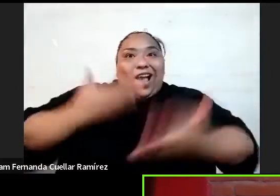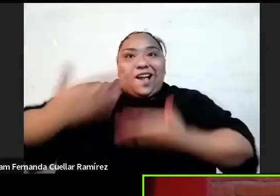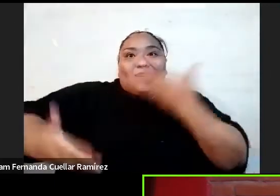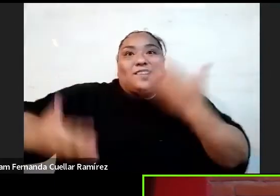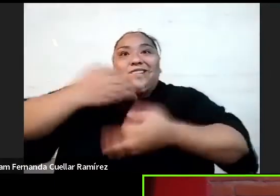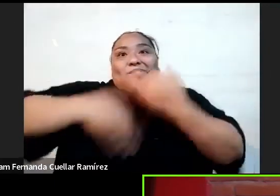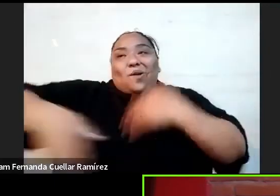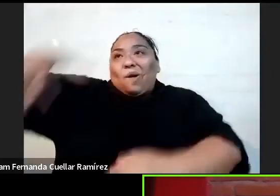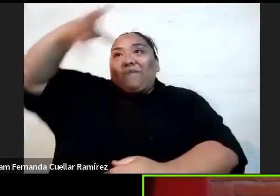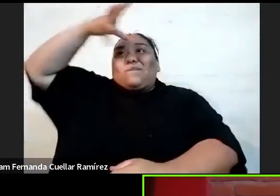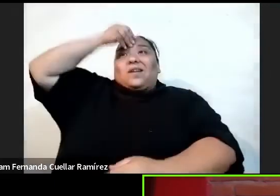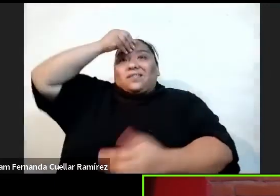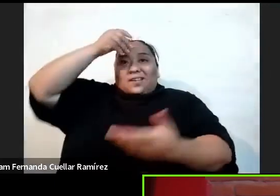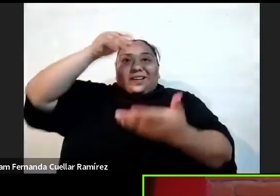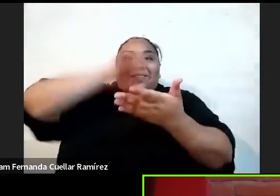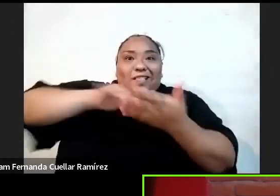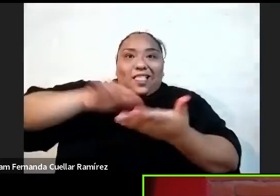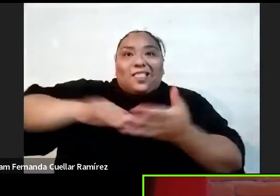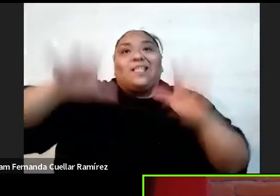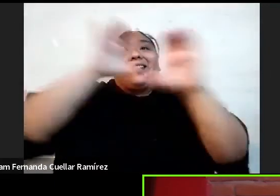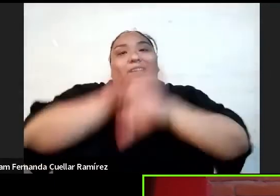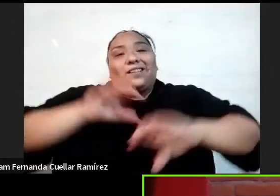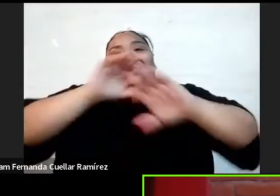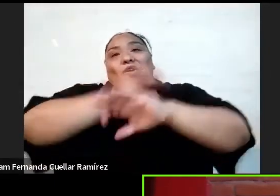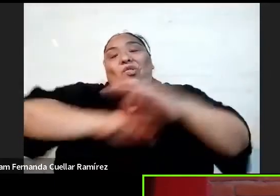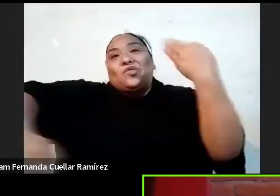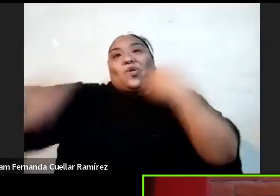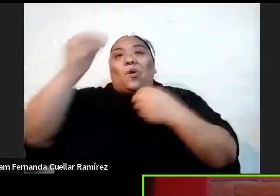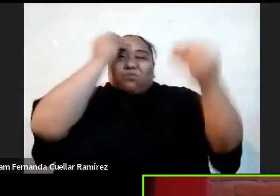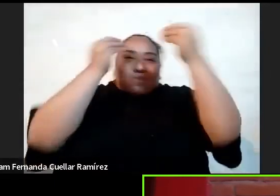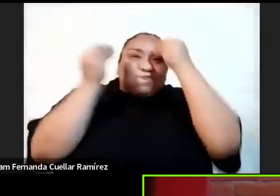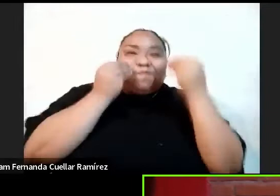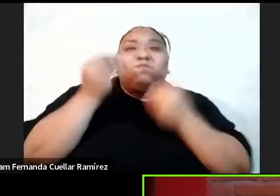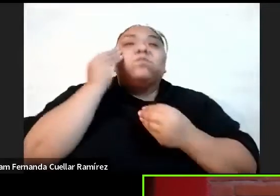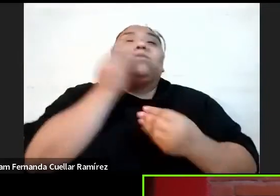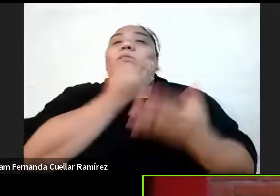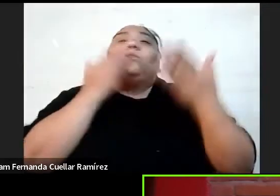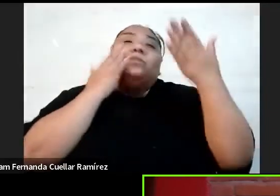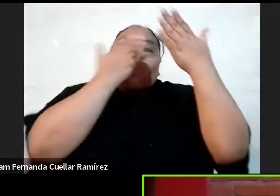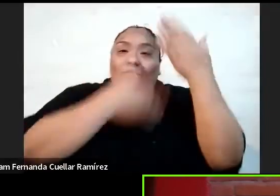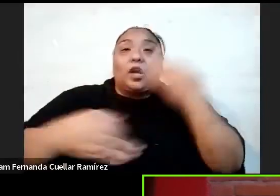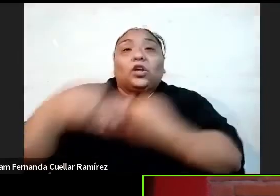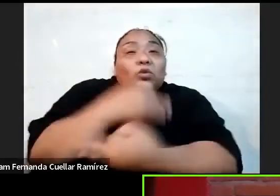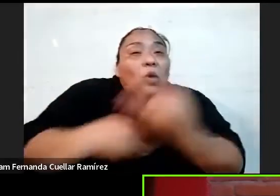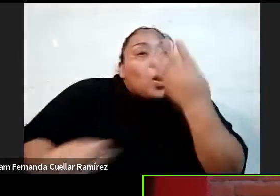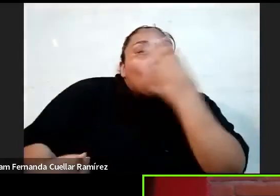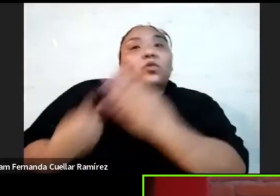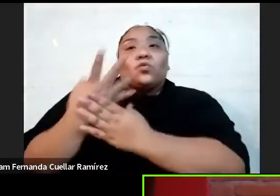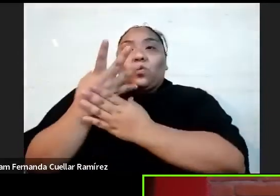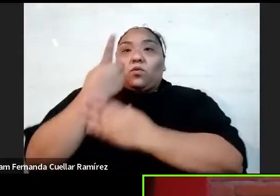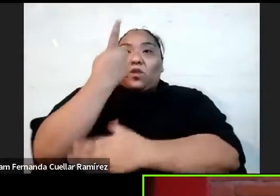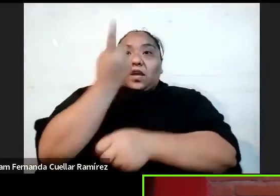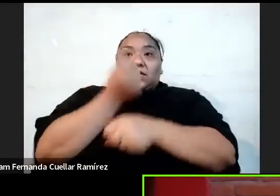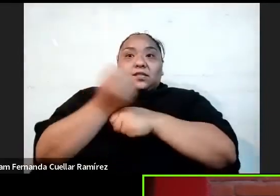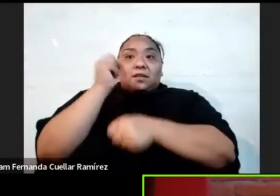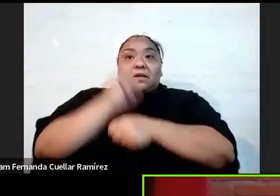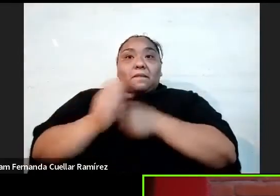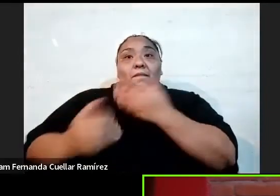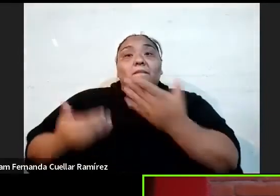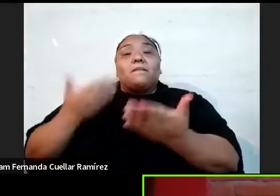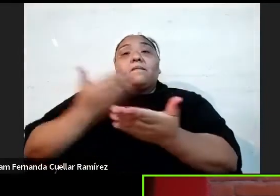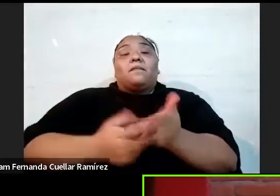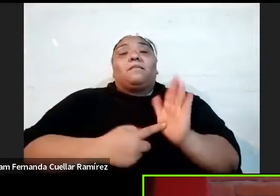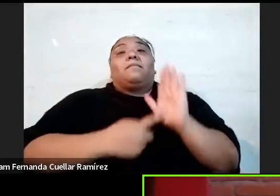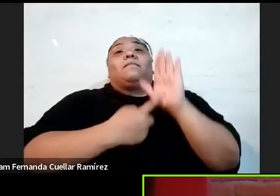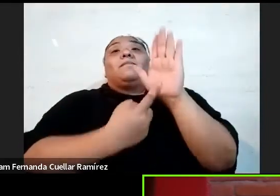canción, los maquillajes, todo tenemos que hacer un concepto completamente nuevo con un solo tema en una semana y presentarlo. Y